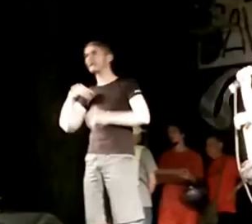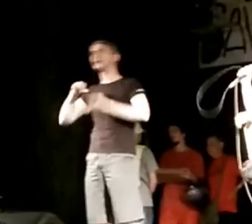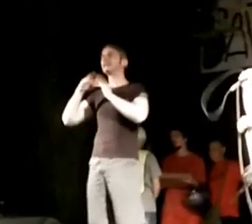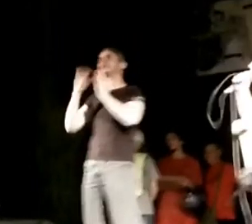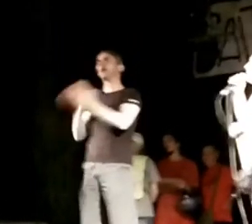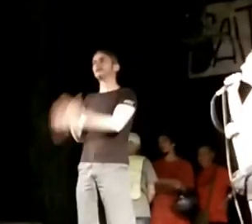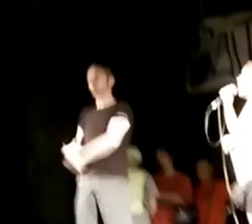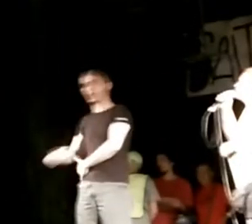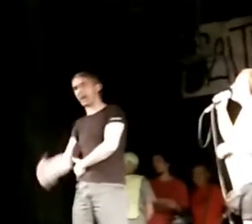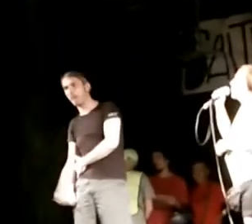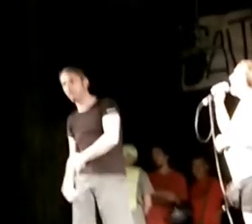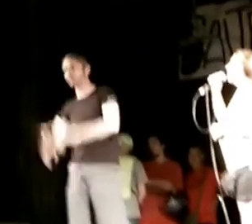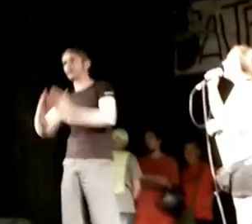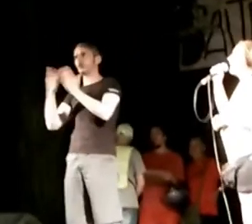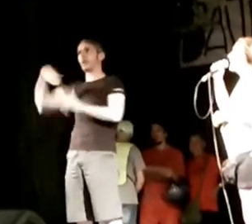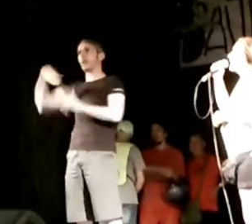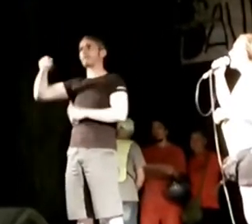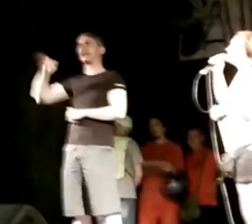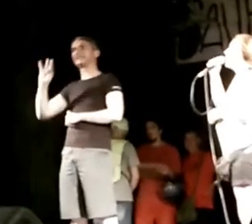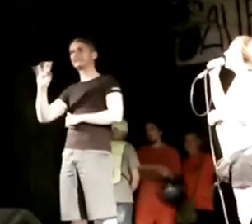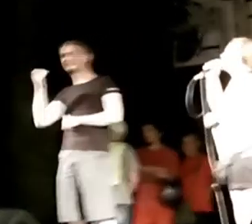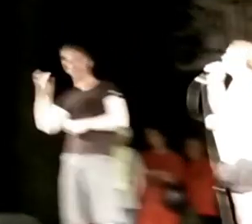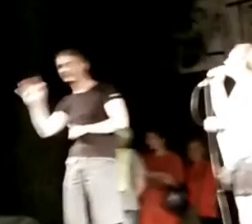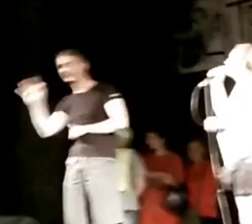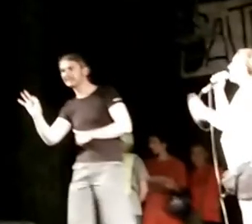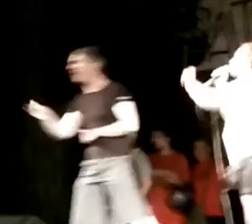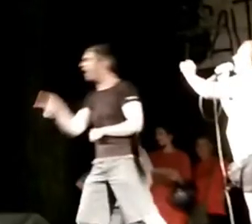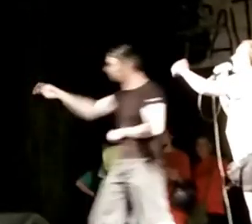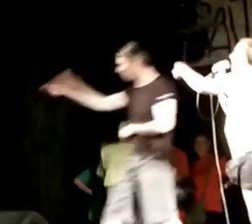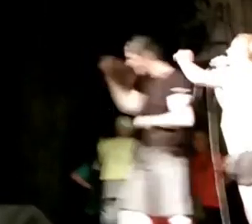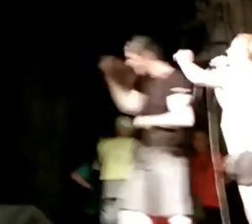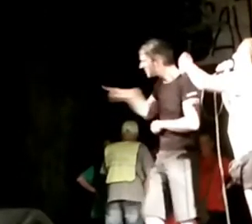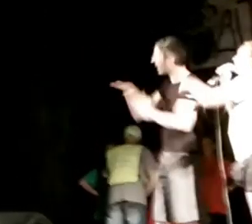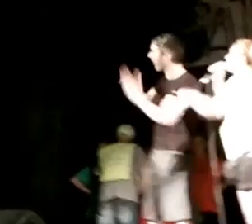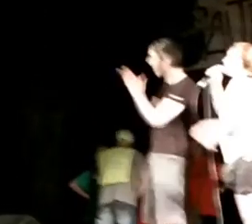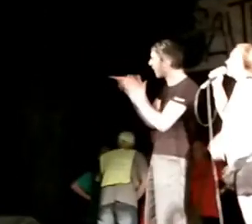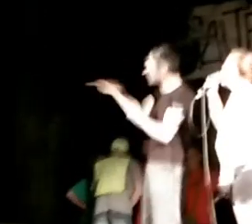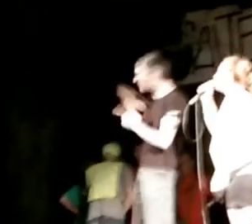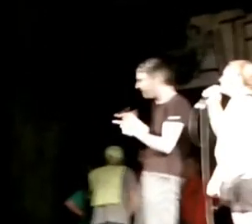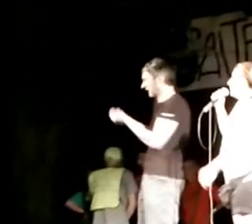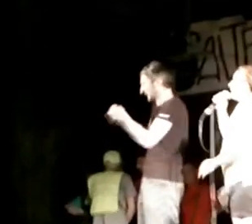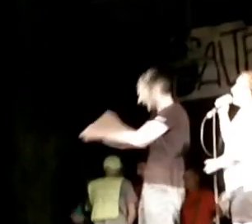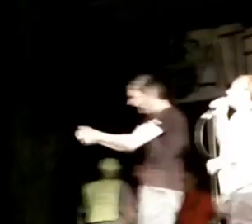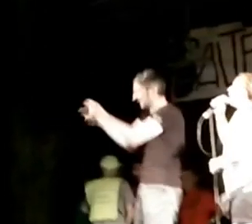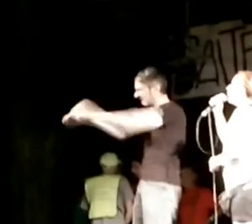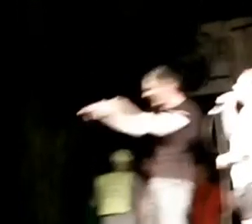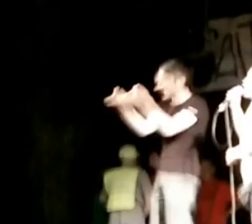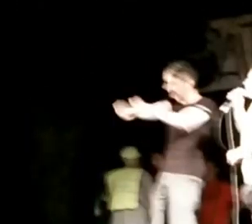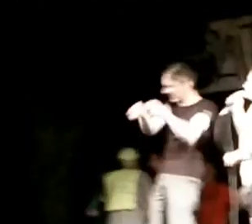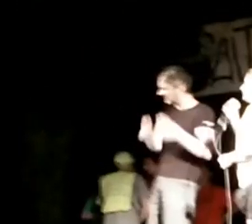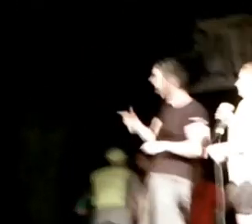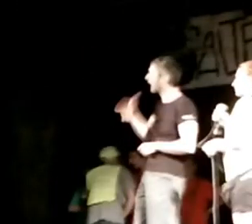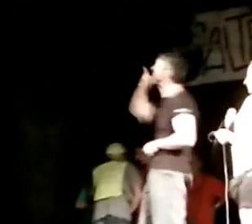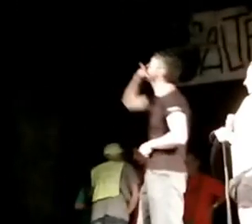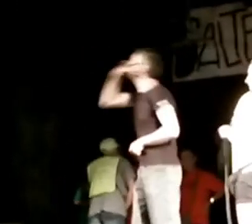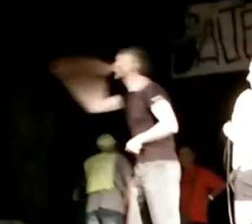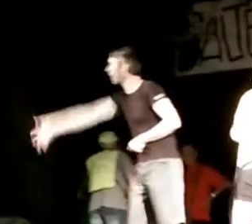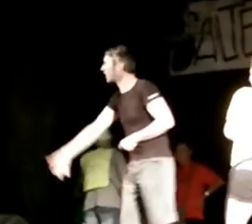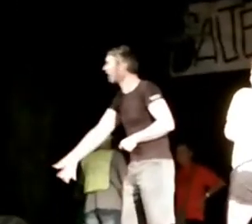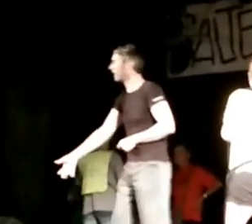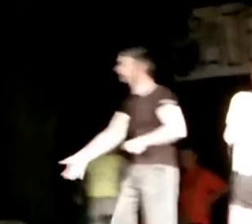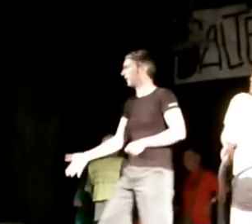salesians tampoco. Hay muchas Maristas. Escuelas cerradas y tú eres uno de los que pone la llave y el candado para hacerlo. Sin vergüenza.